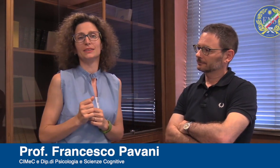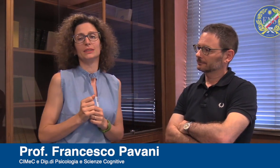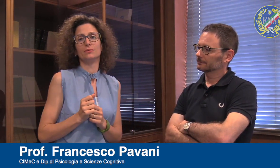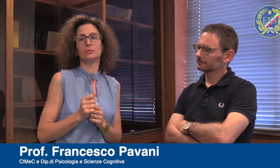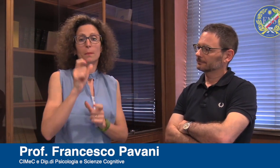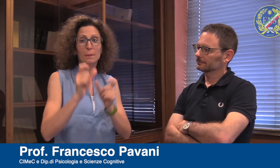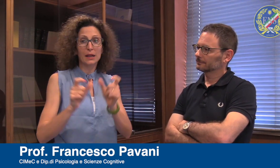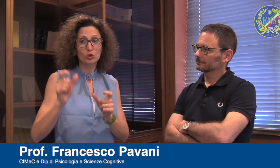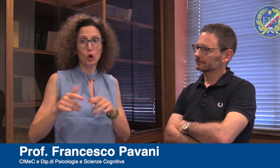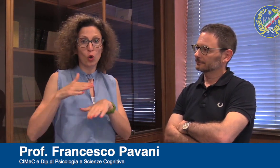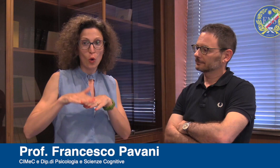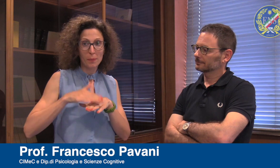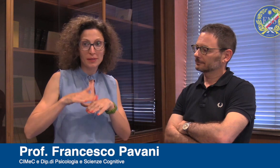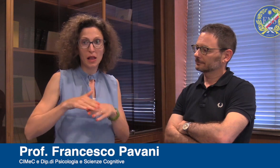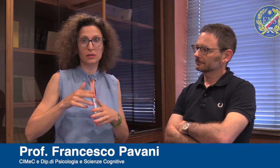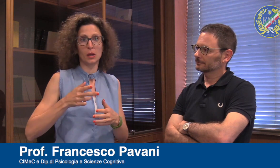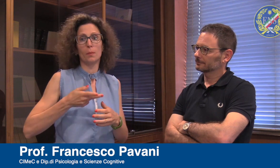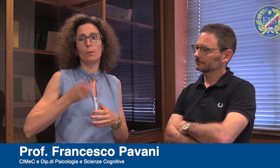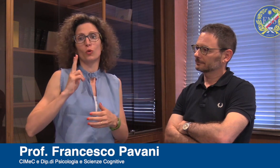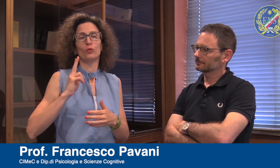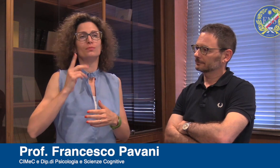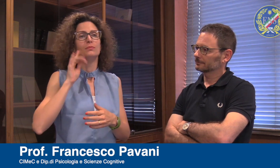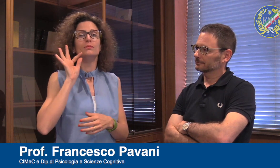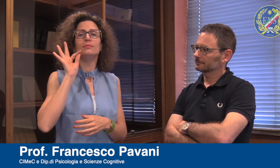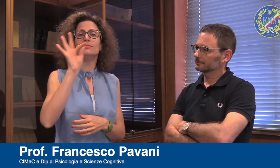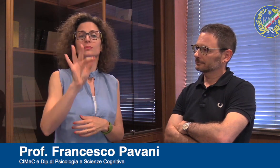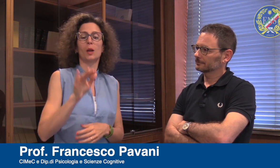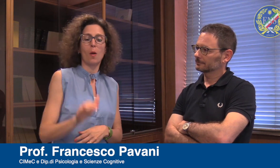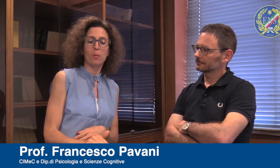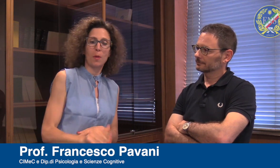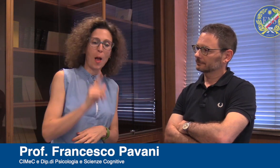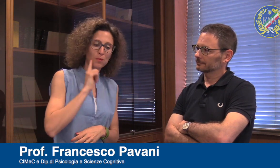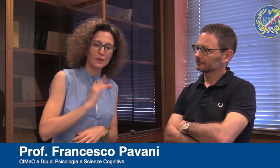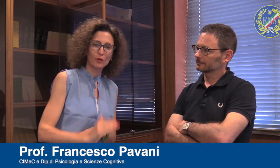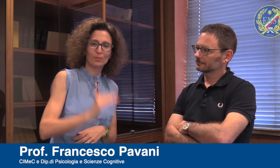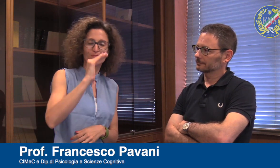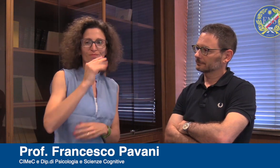sia nell'informazione, nei suggerimenti,